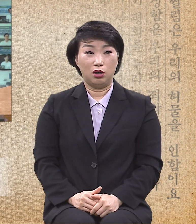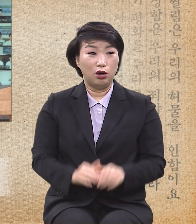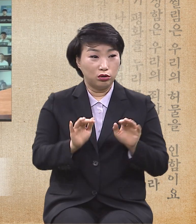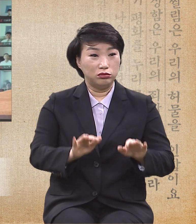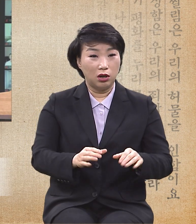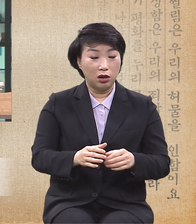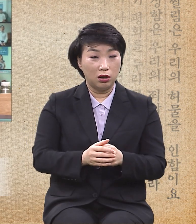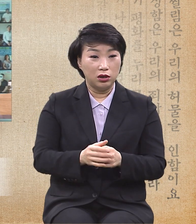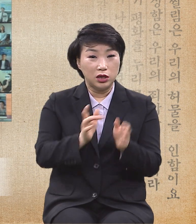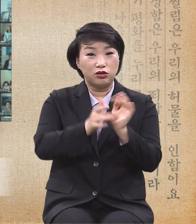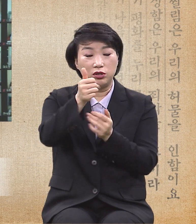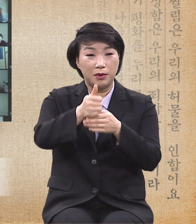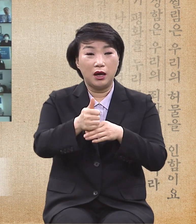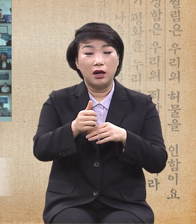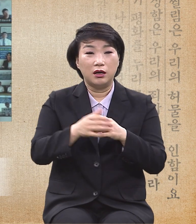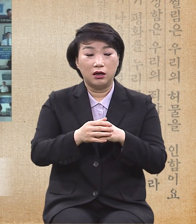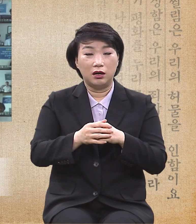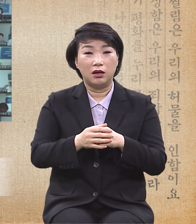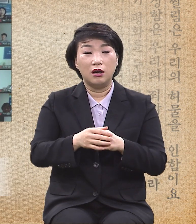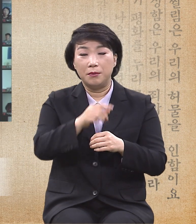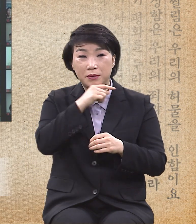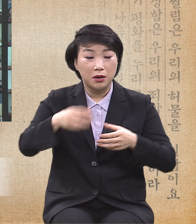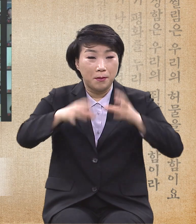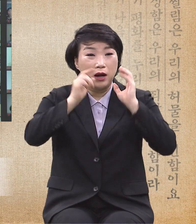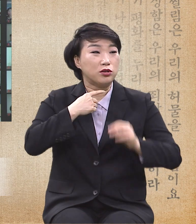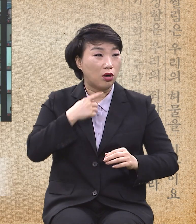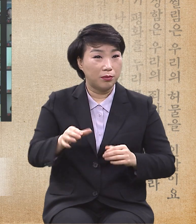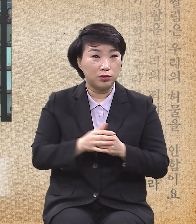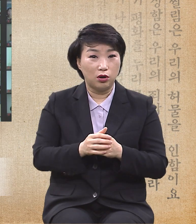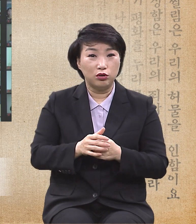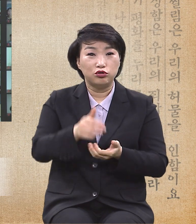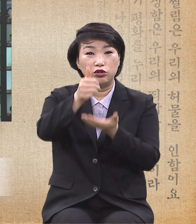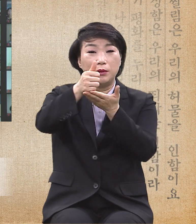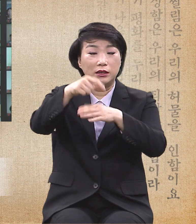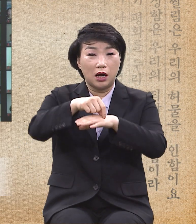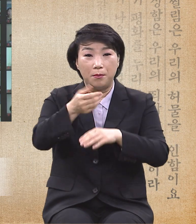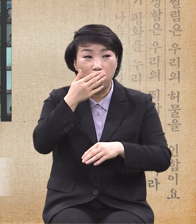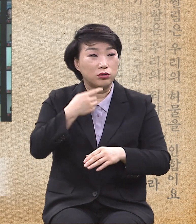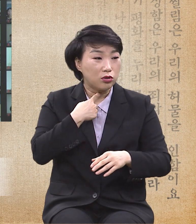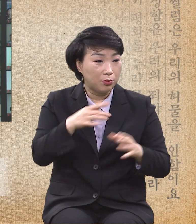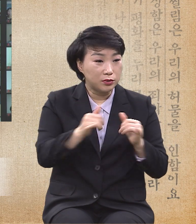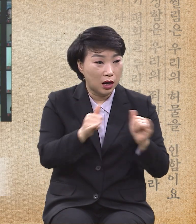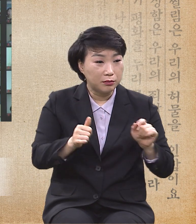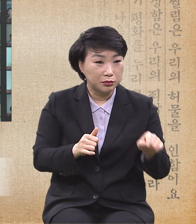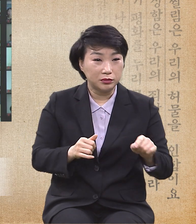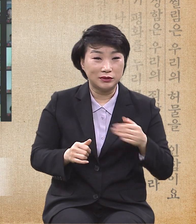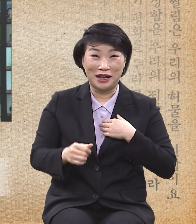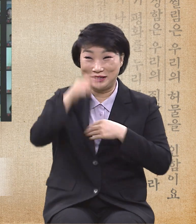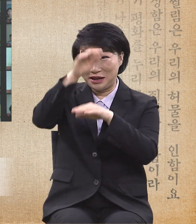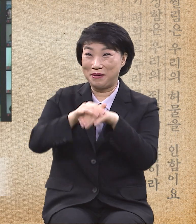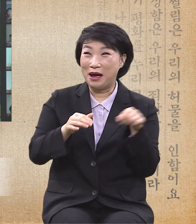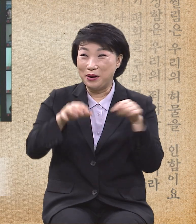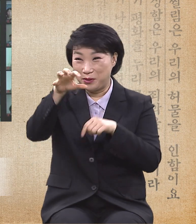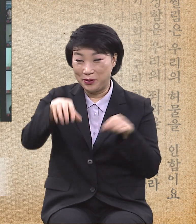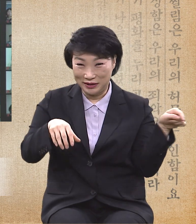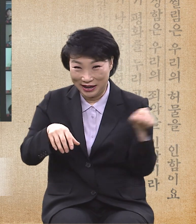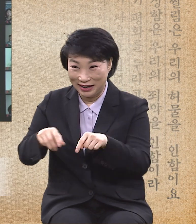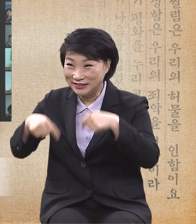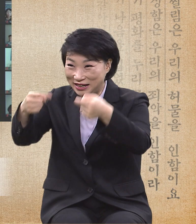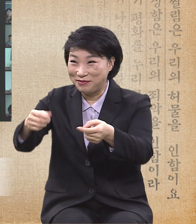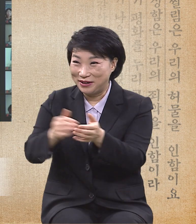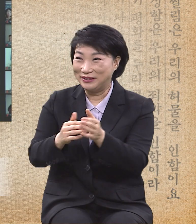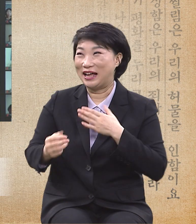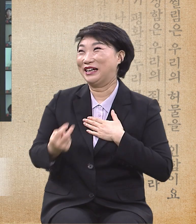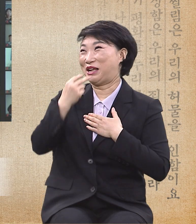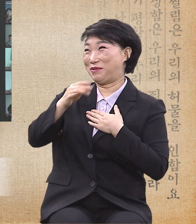근데 마셔본 경험도 없고 먹어본 경험도 없는 자가 나는 예배당에 왔기 때문에 내게